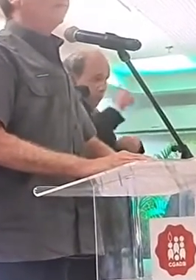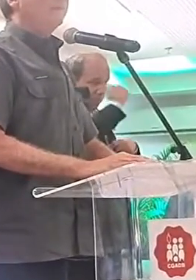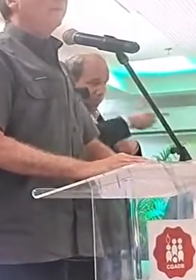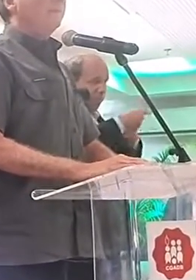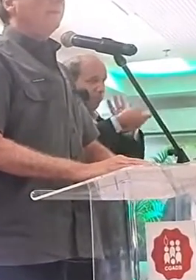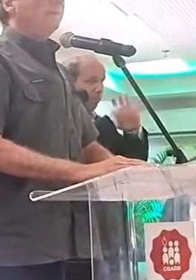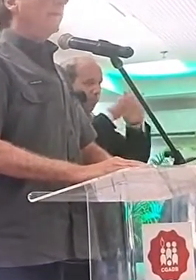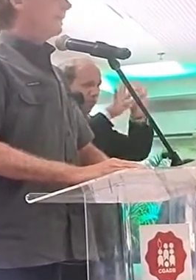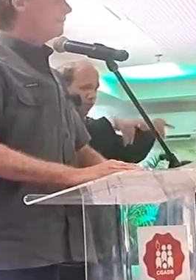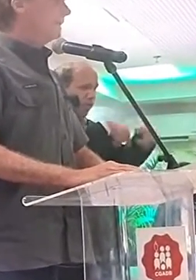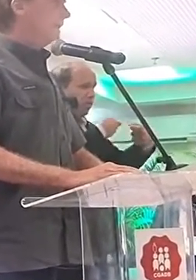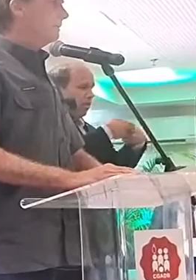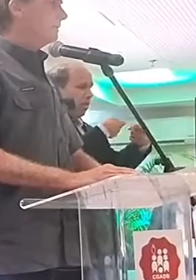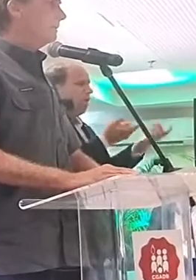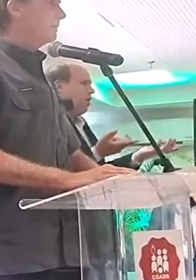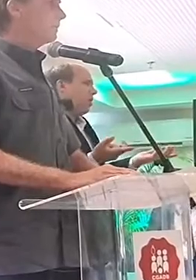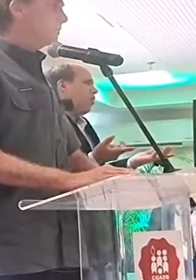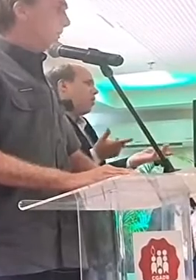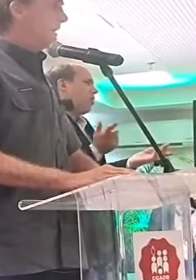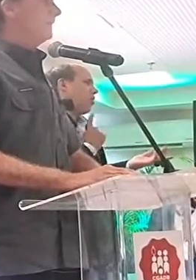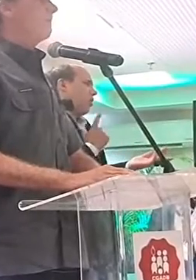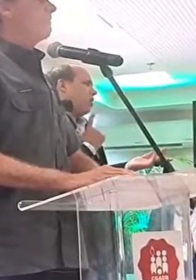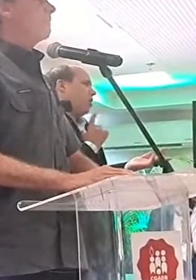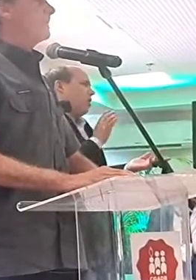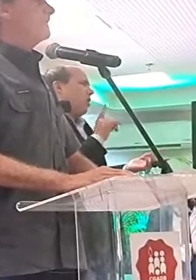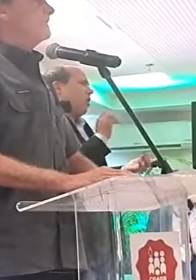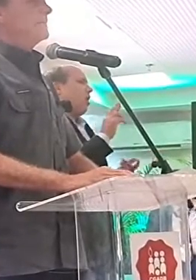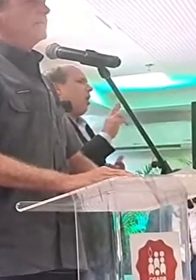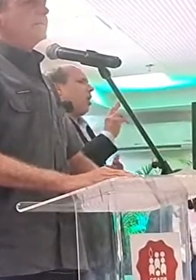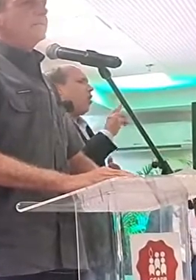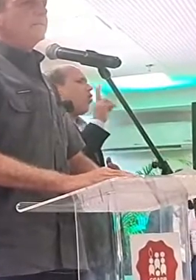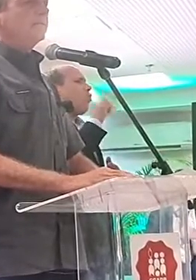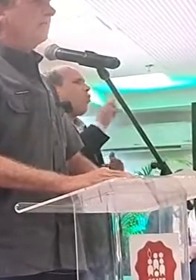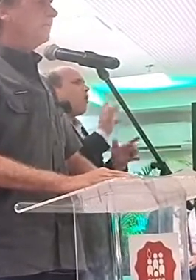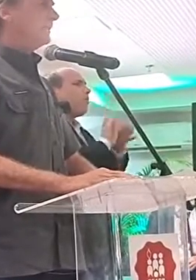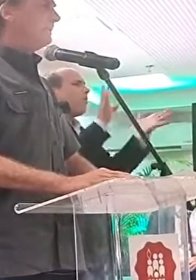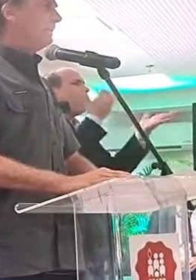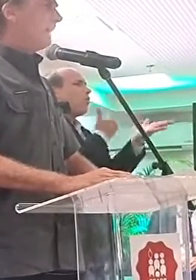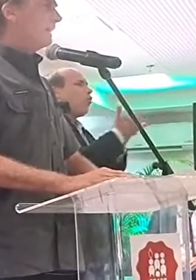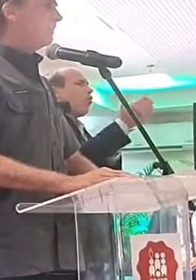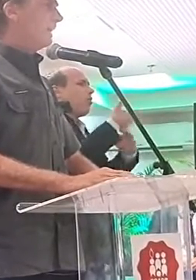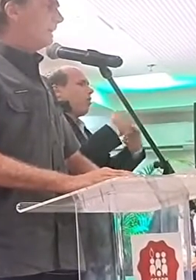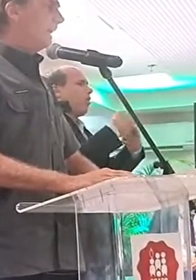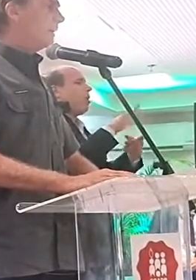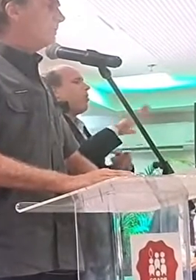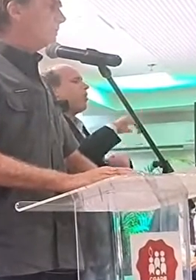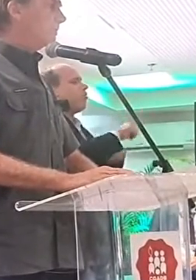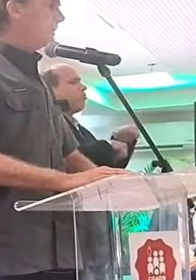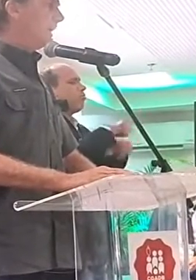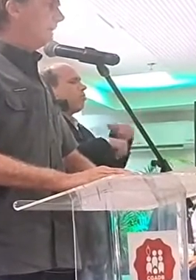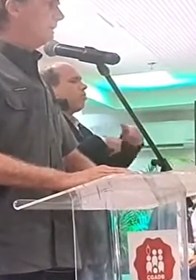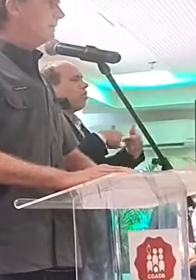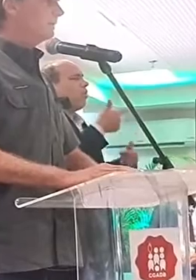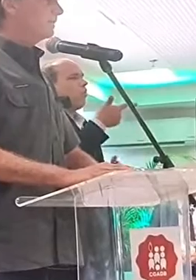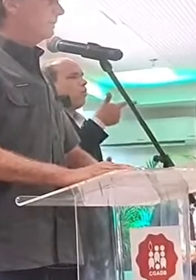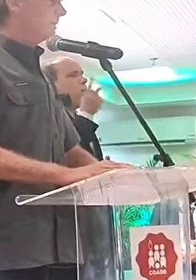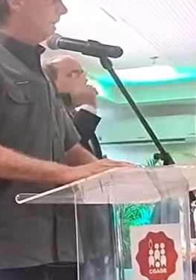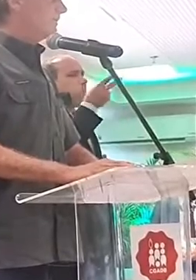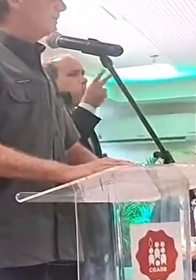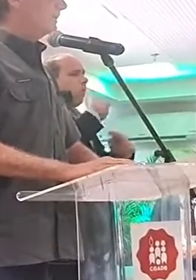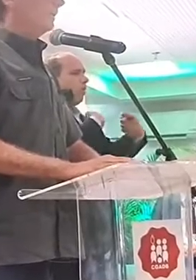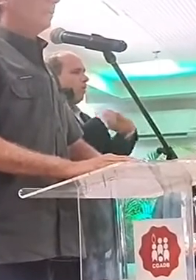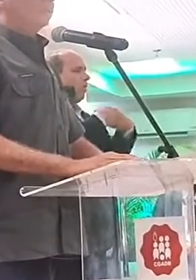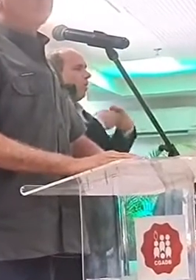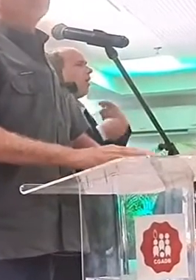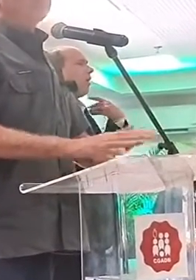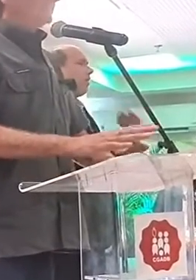guerra, ela não teria começado. Então é uma página virada, porque a guerra continua lá ainda.